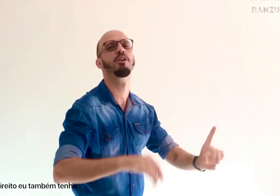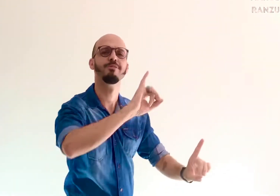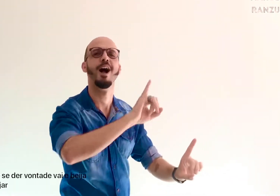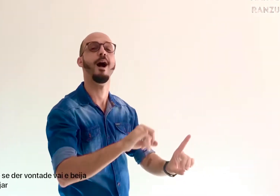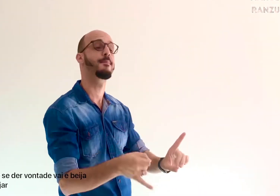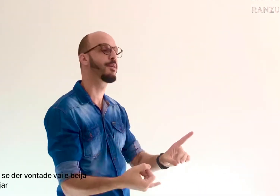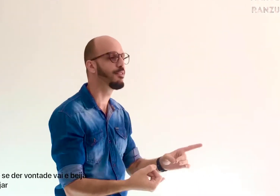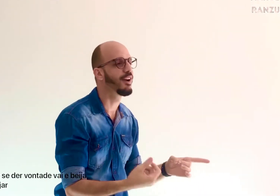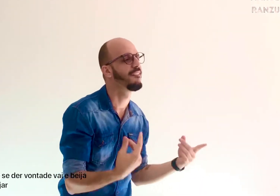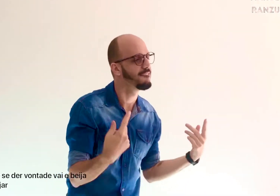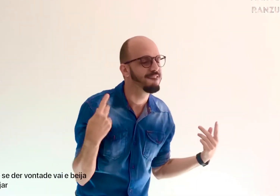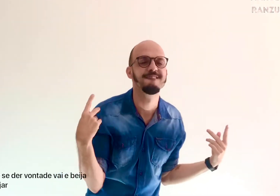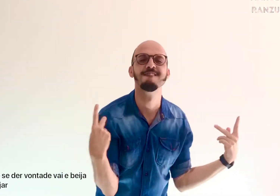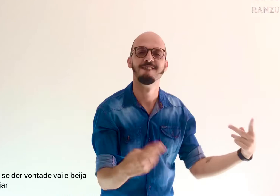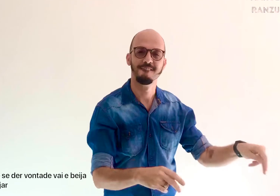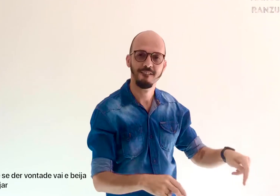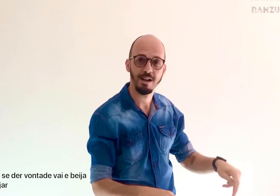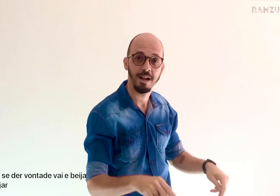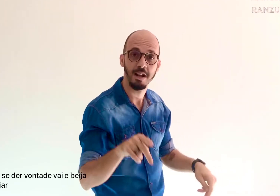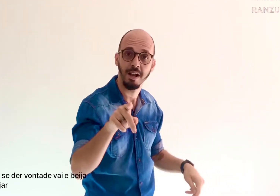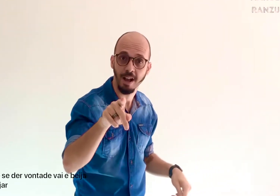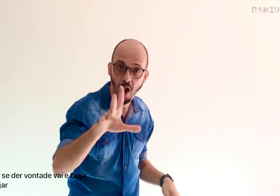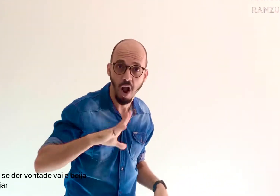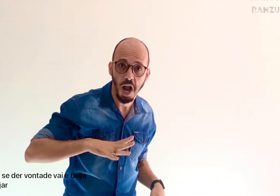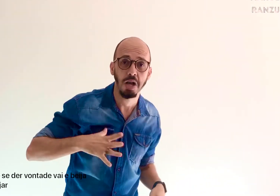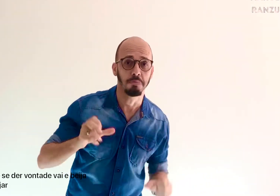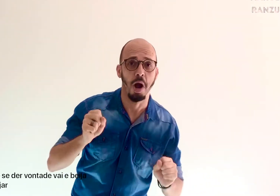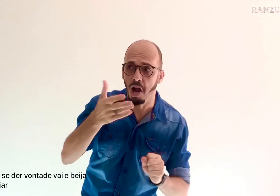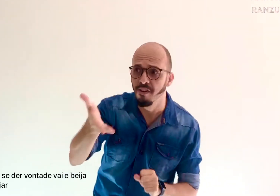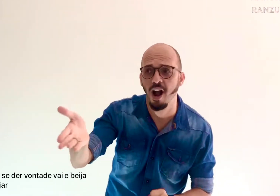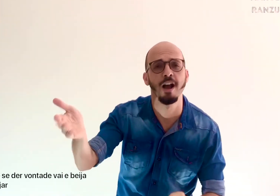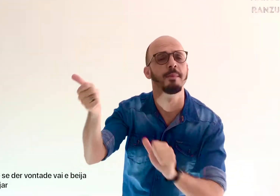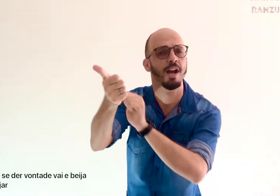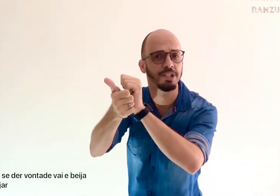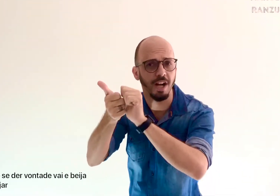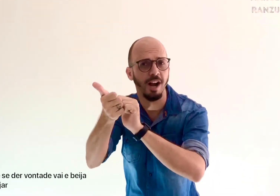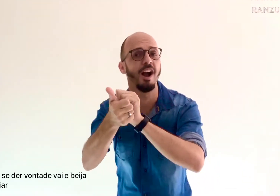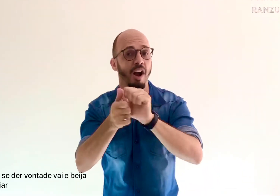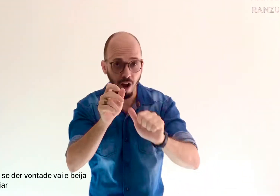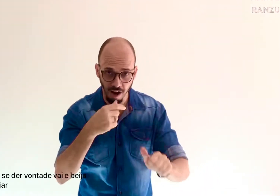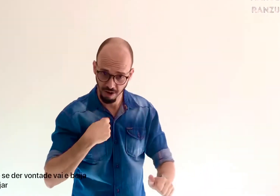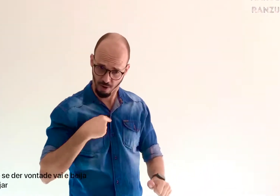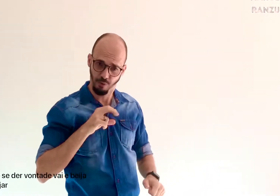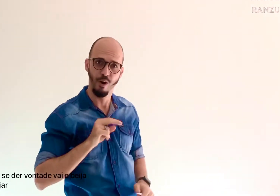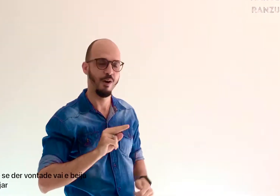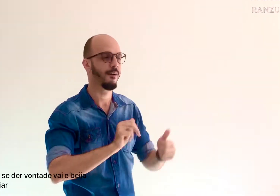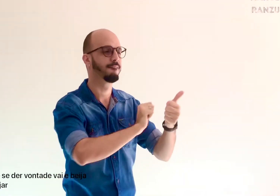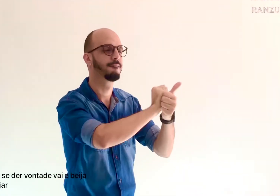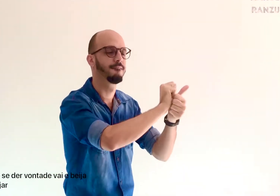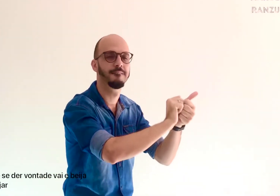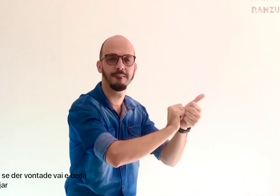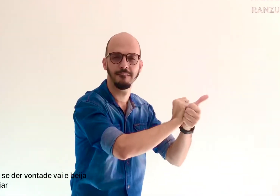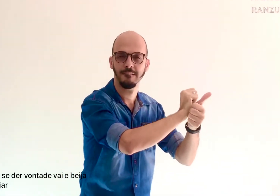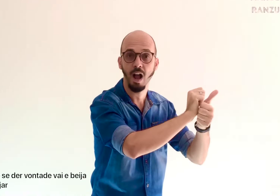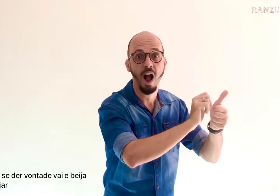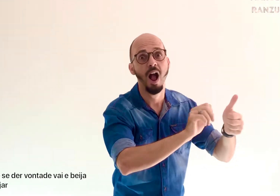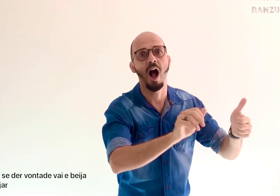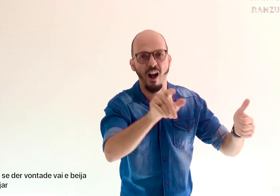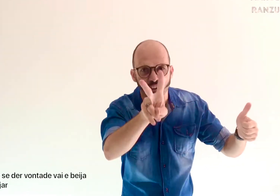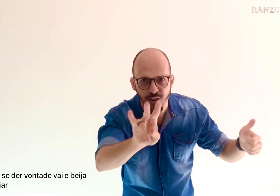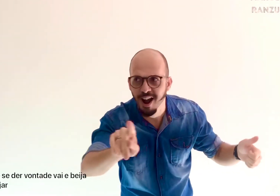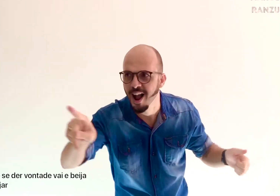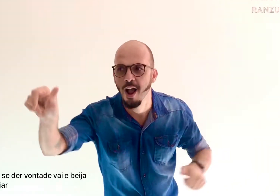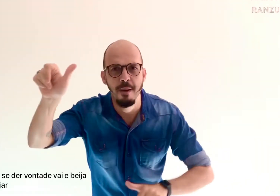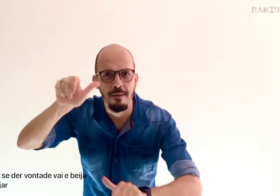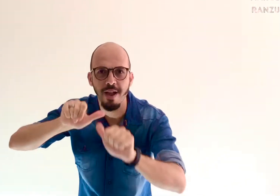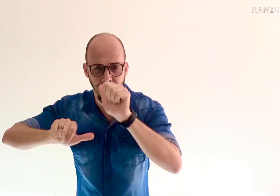Se você tem direito, eu também tenho de aproveitar. E se der coragem, vai e beija, que eu